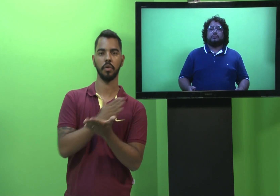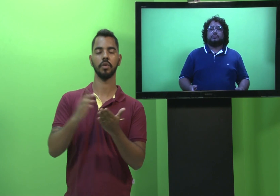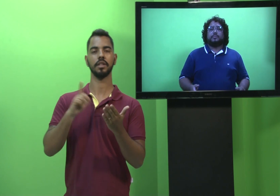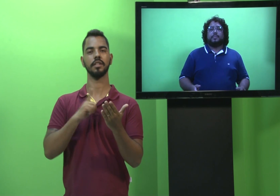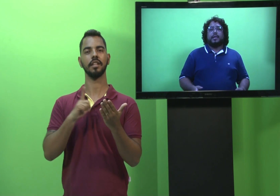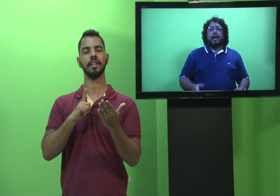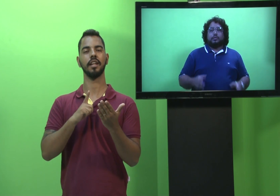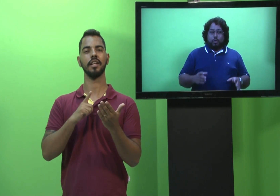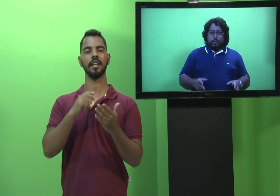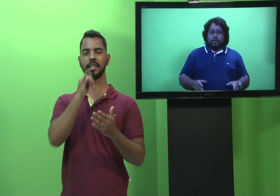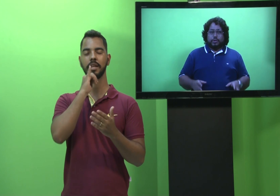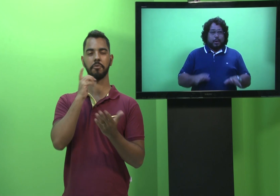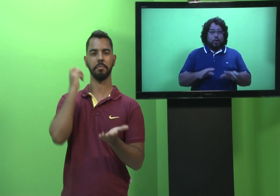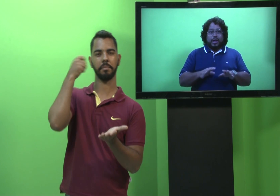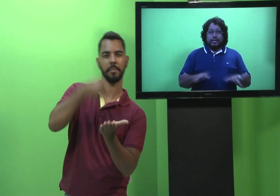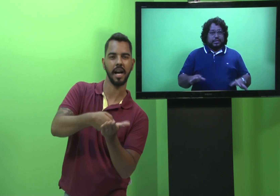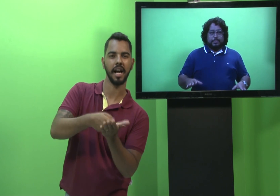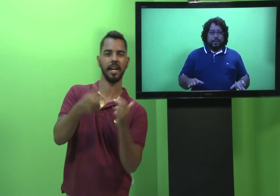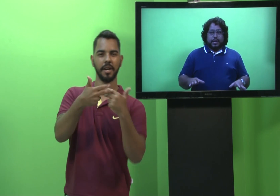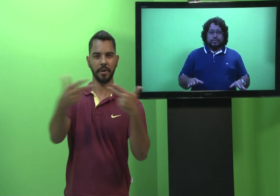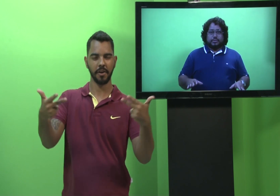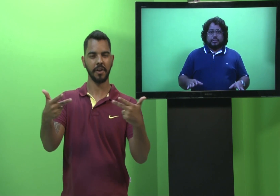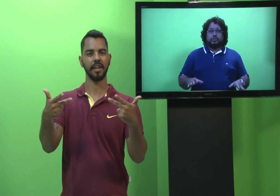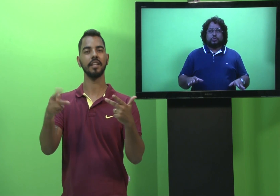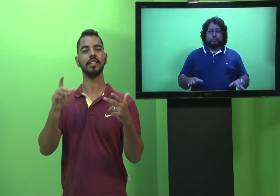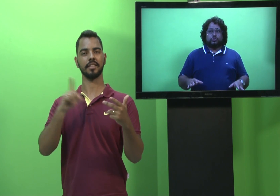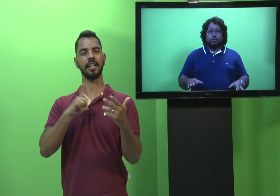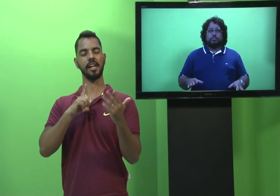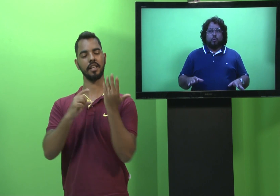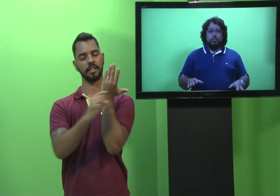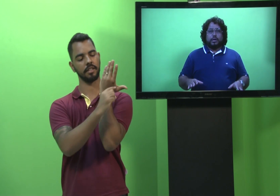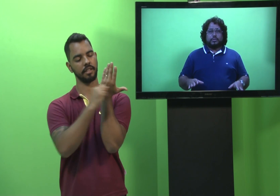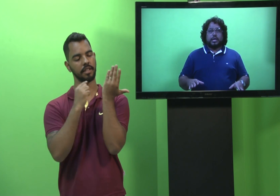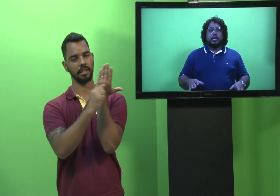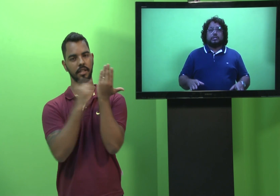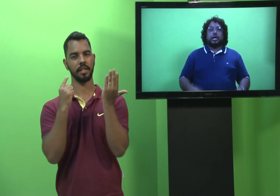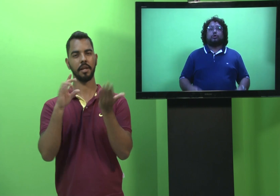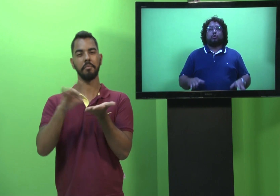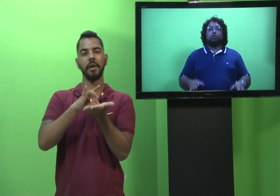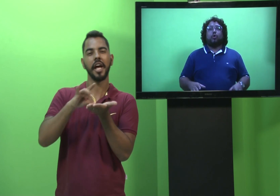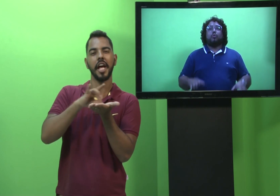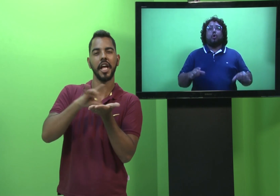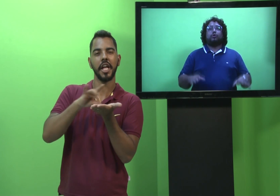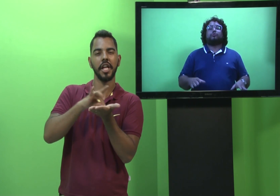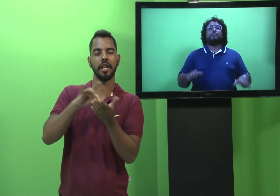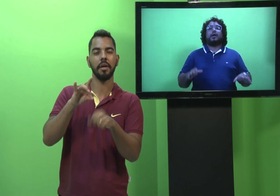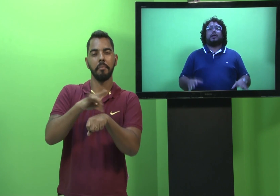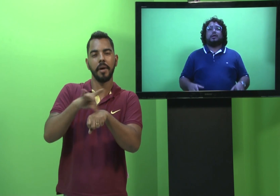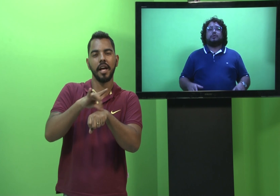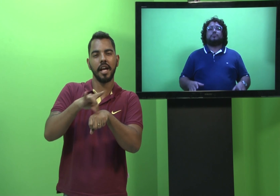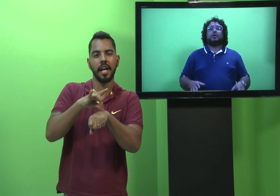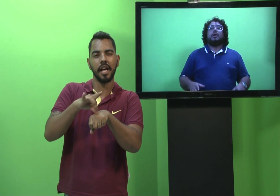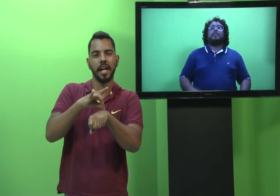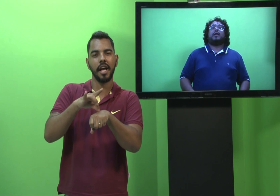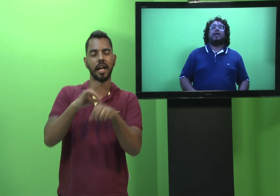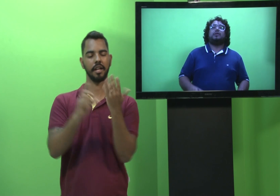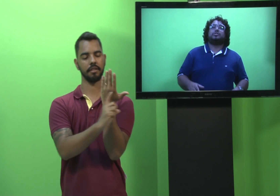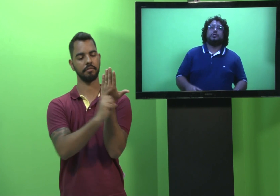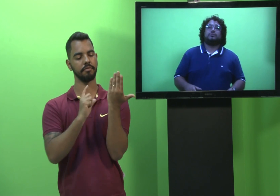contidos. Atualmente, a maioria das empresas e instituições públicas já adotou outros mecanismos para registro